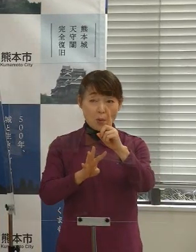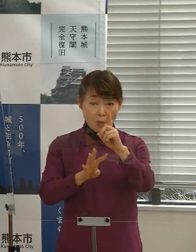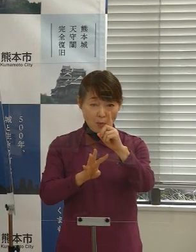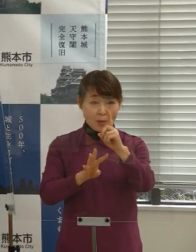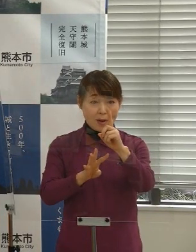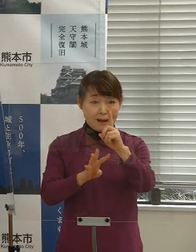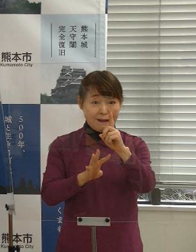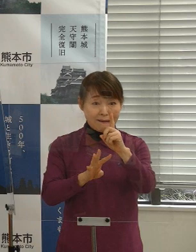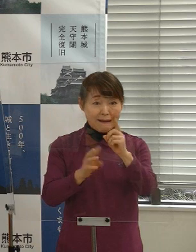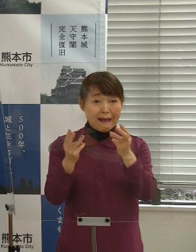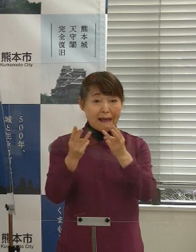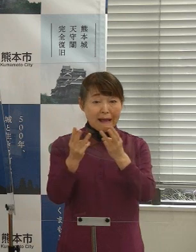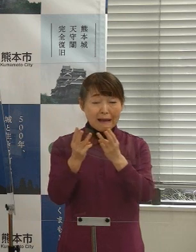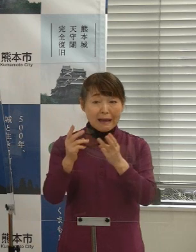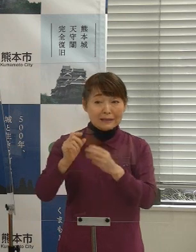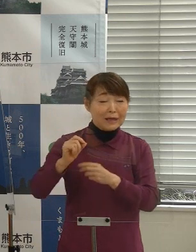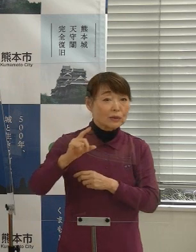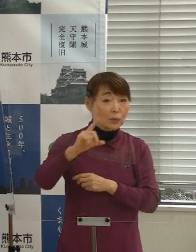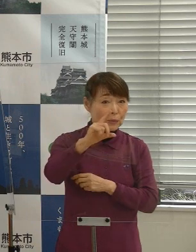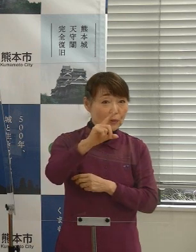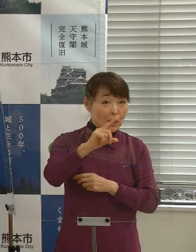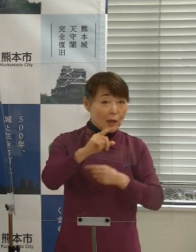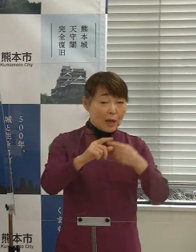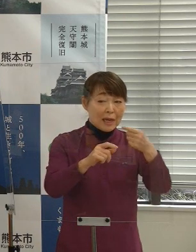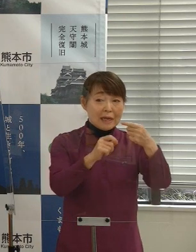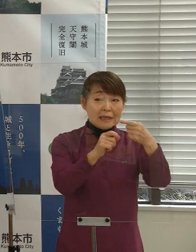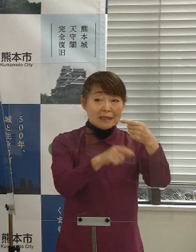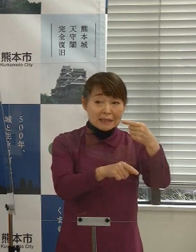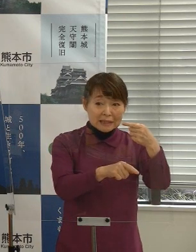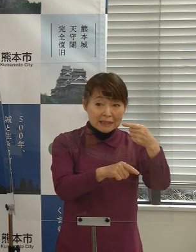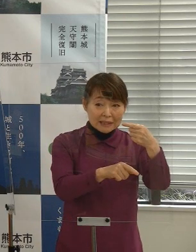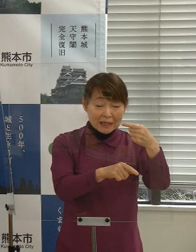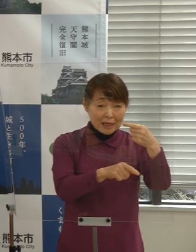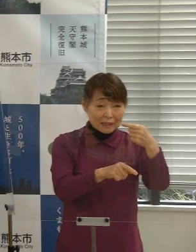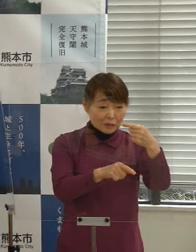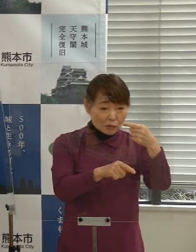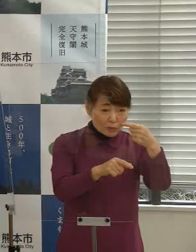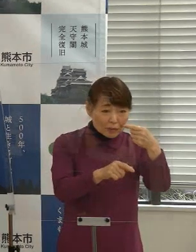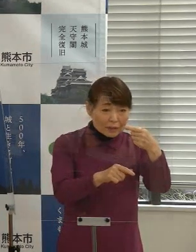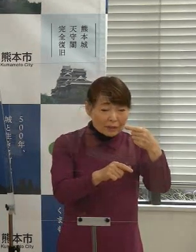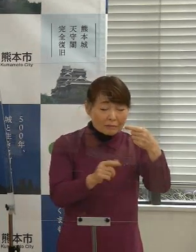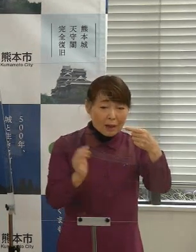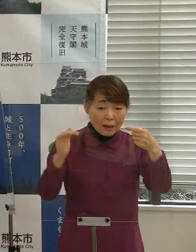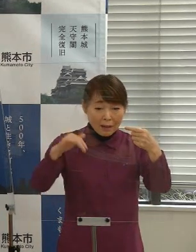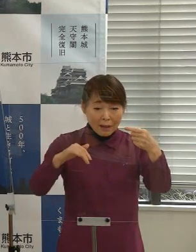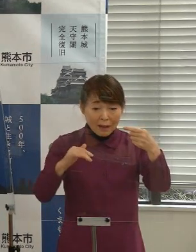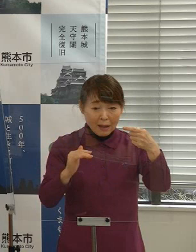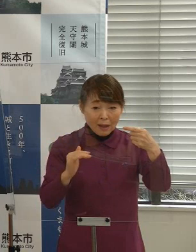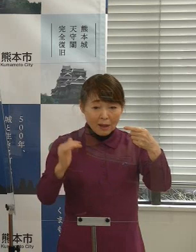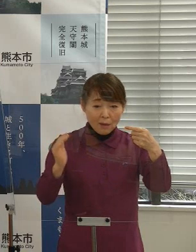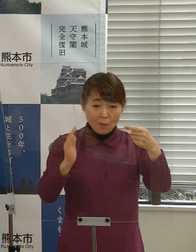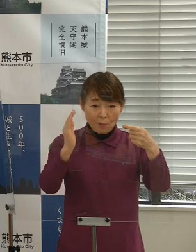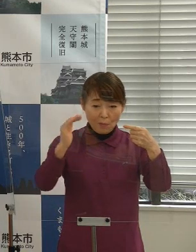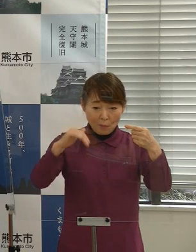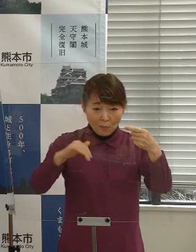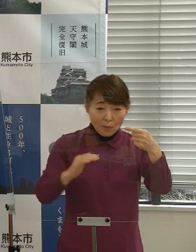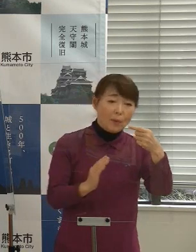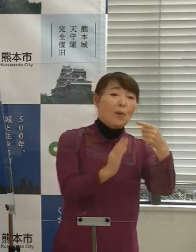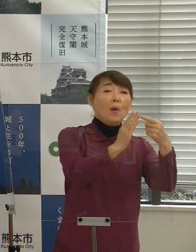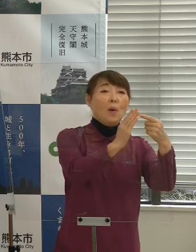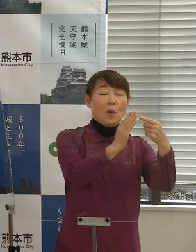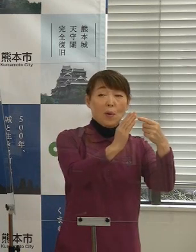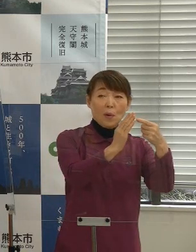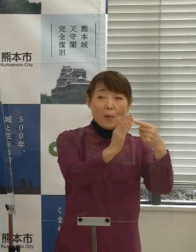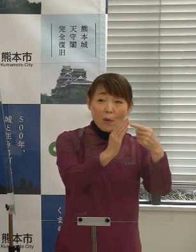して、また1月の上旬にはまたピークが来るというような予測、ここについては今も変わってい